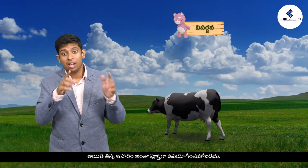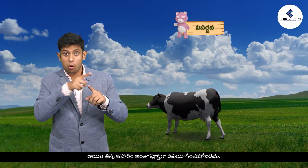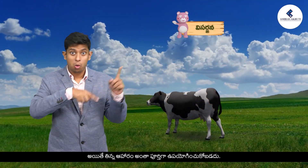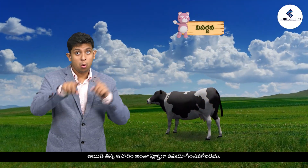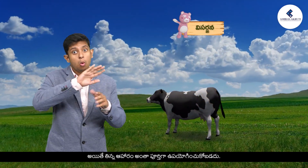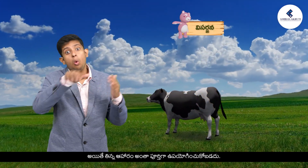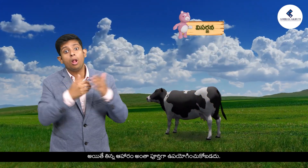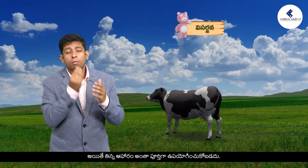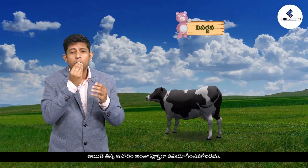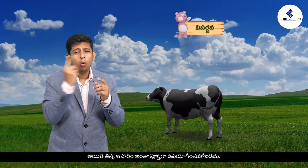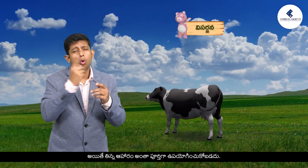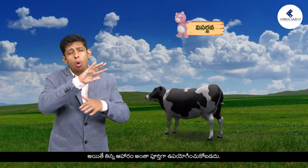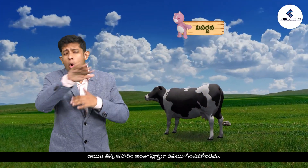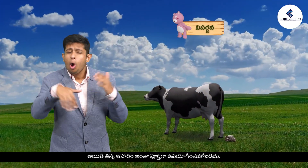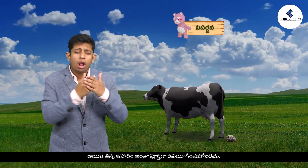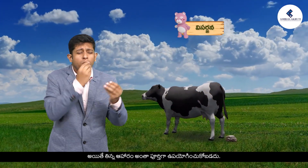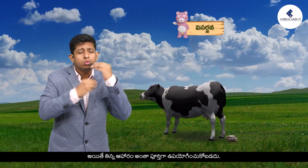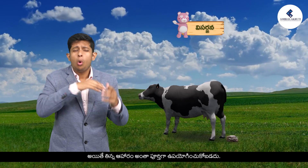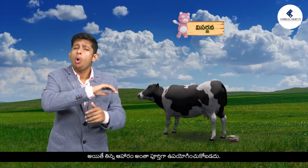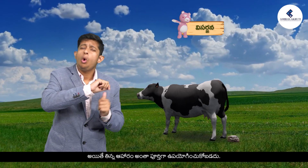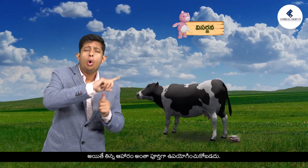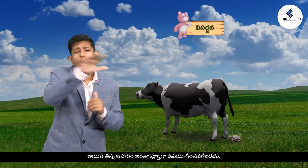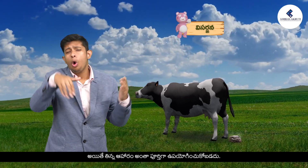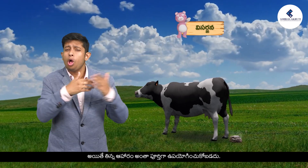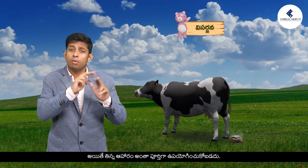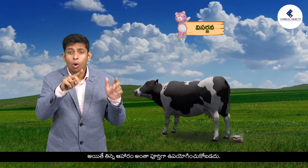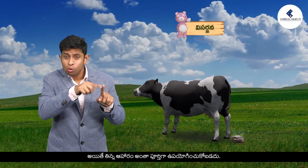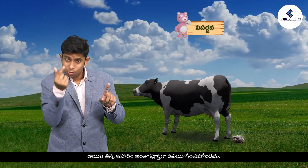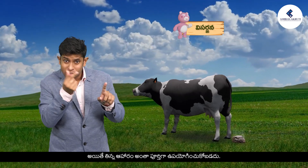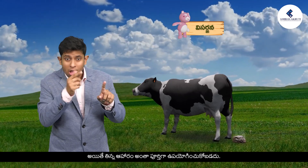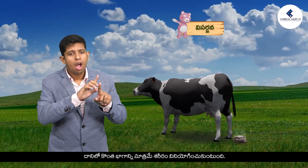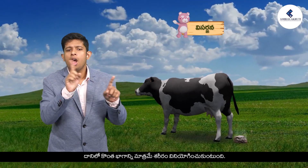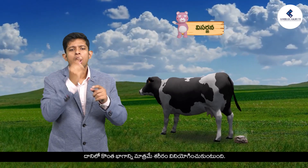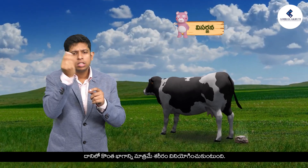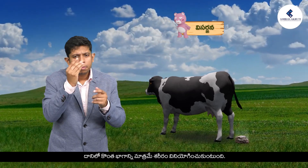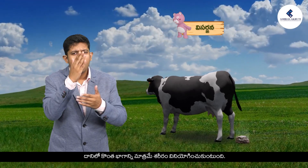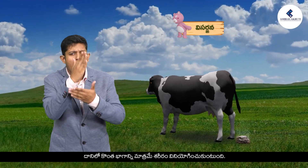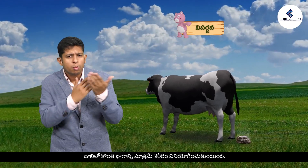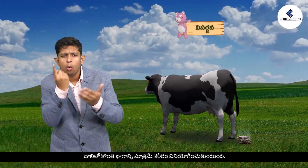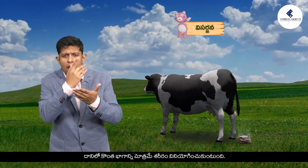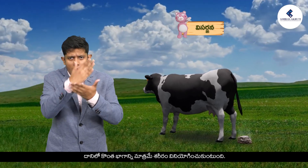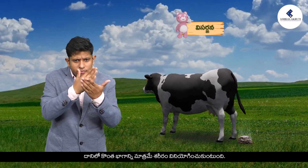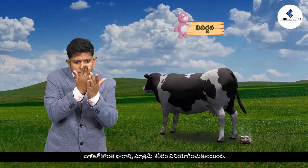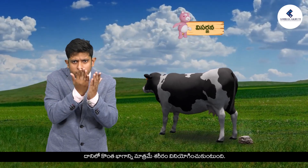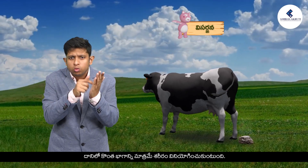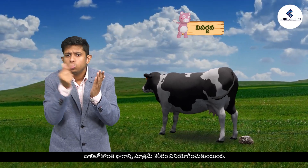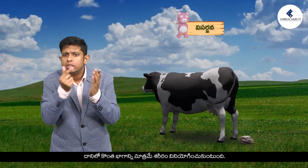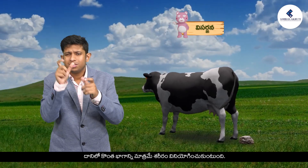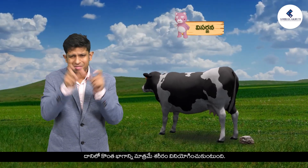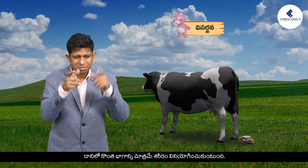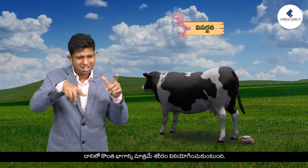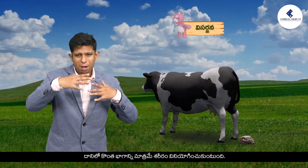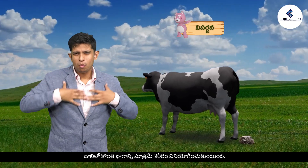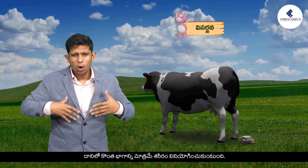అయితే తిన్న ఆహారం అంతా పూర్తిగా ఉపయోగించుకోబడదు. దానిలో కొంత భాగాన్ని మాత్రమే